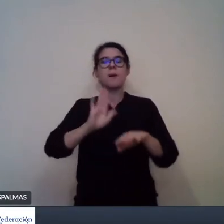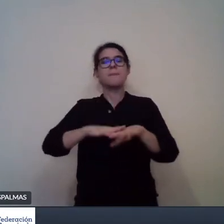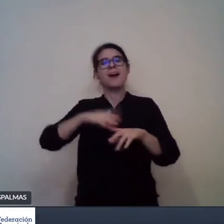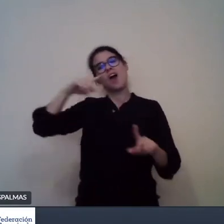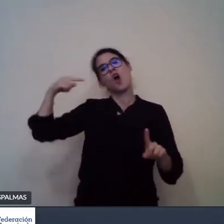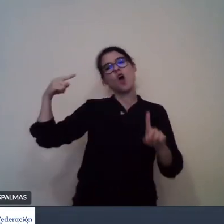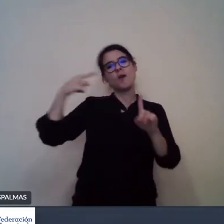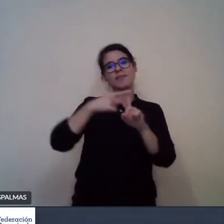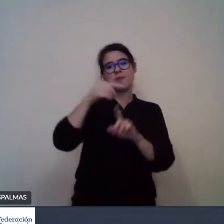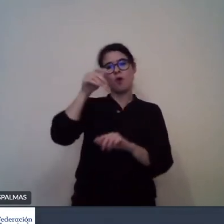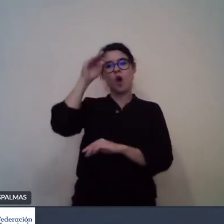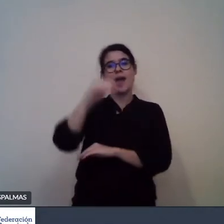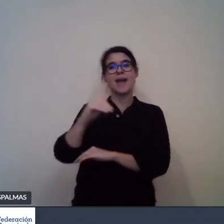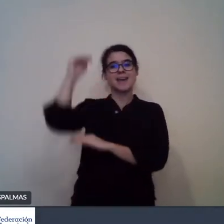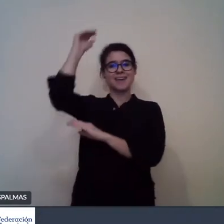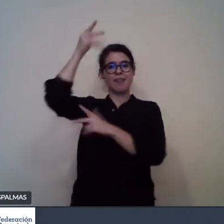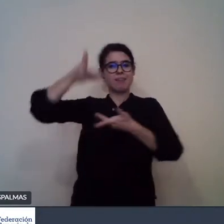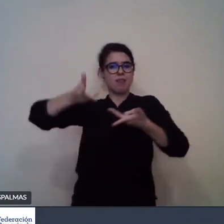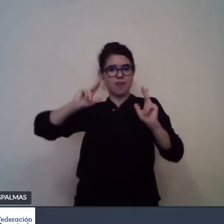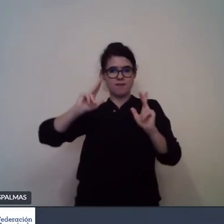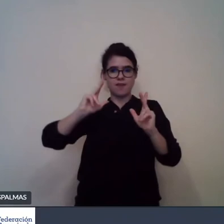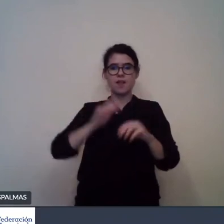no detener el balón a poste bajo,